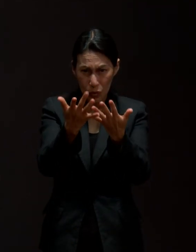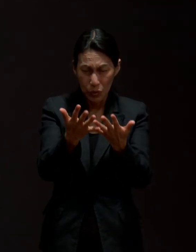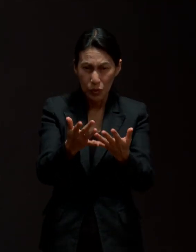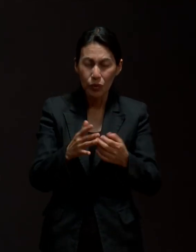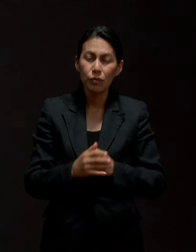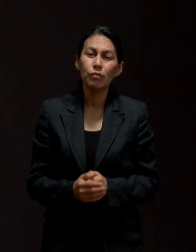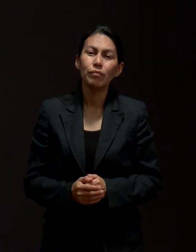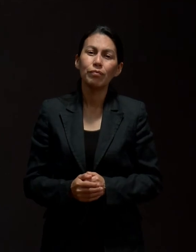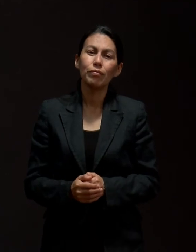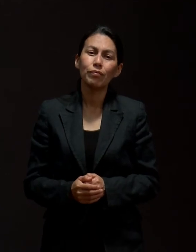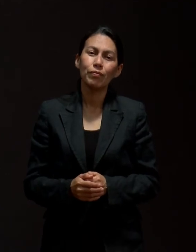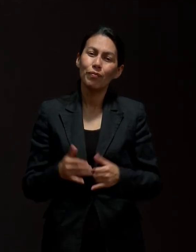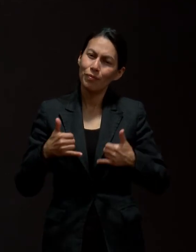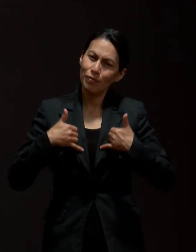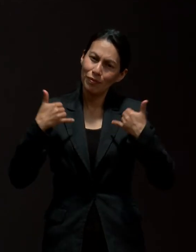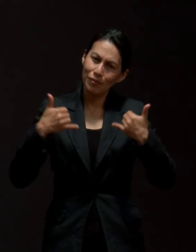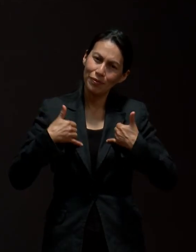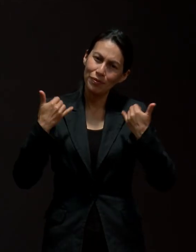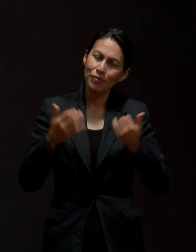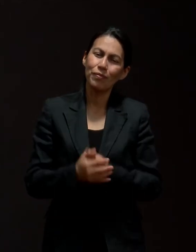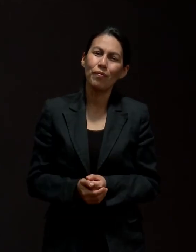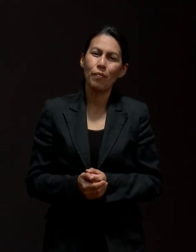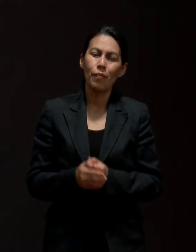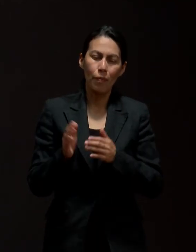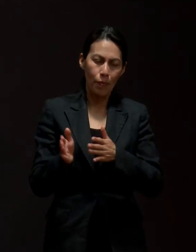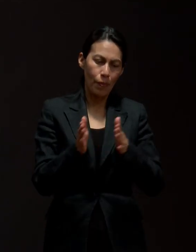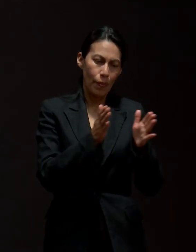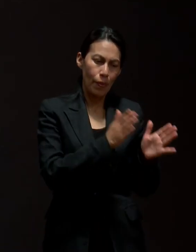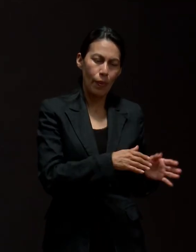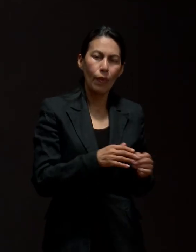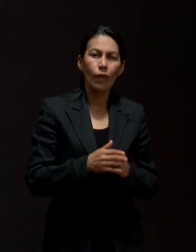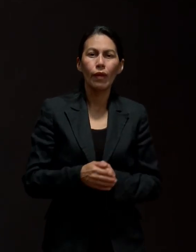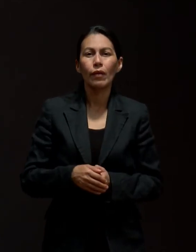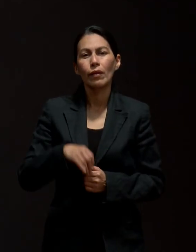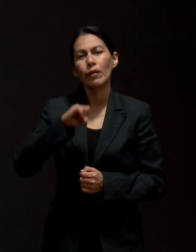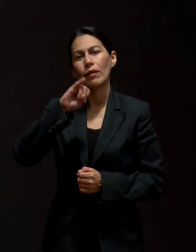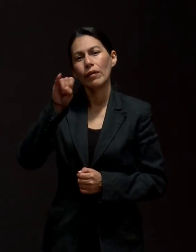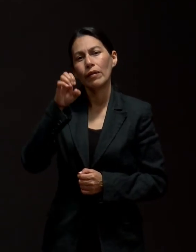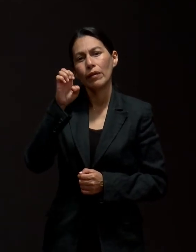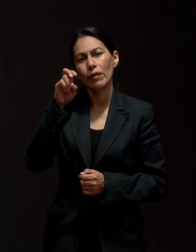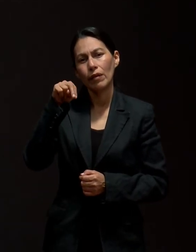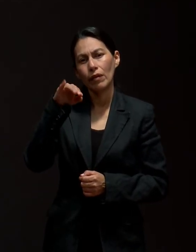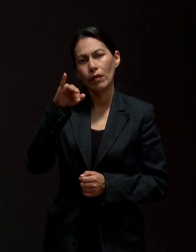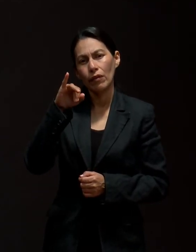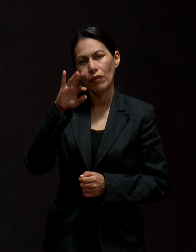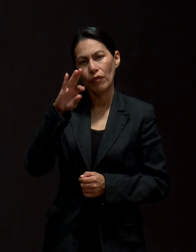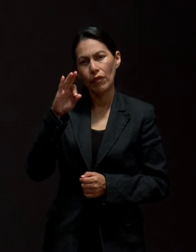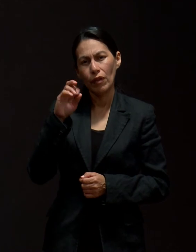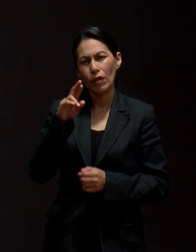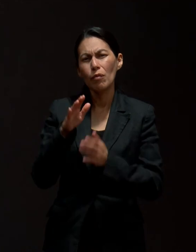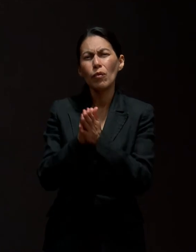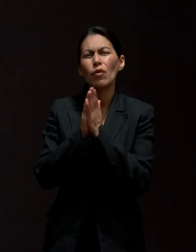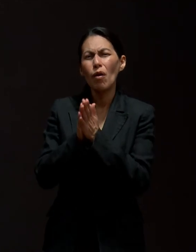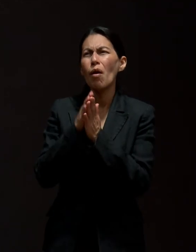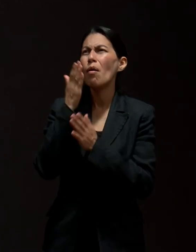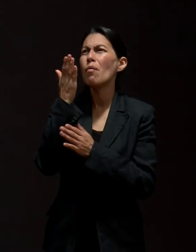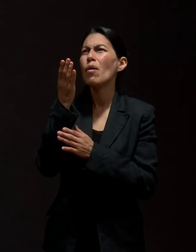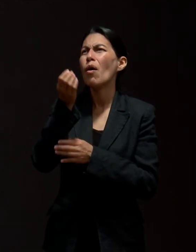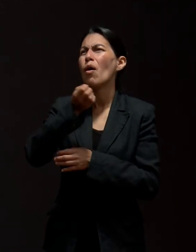con este joven. Jennifer, pido oración por mi hijo Justin.